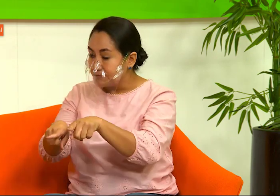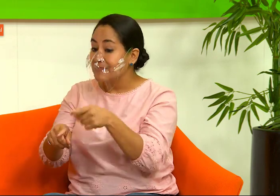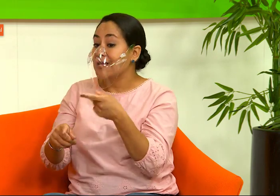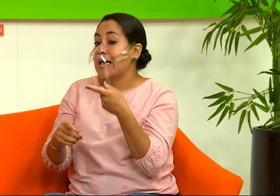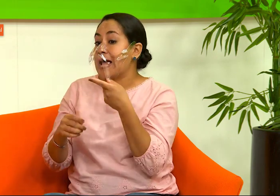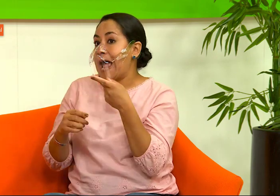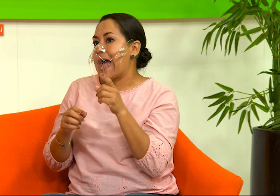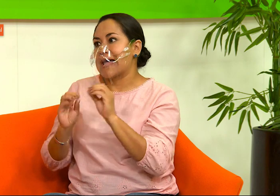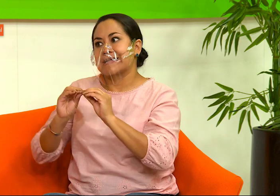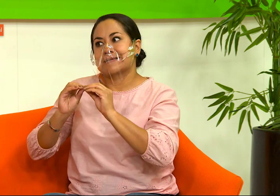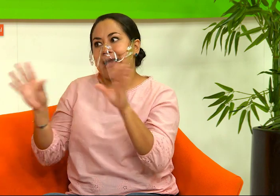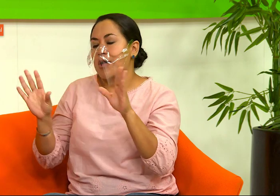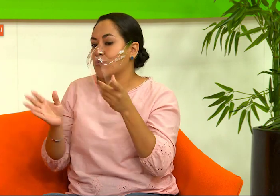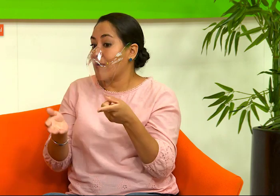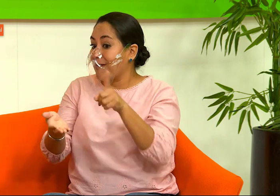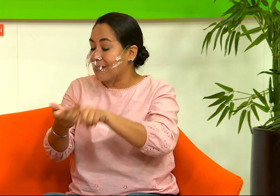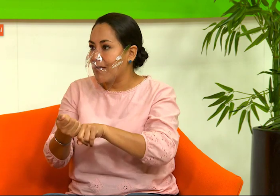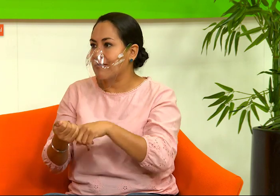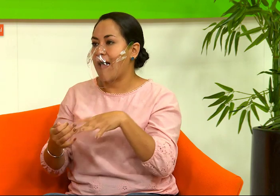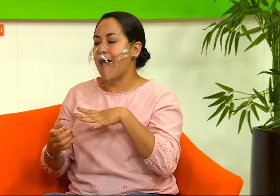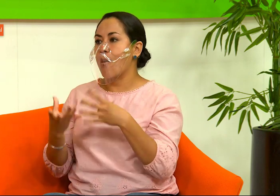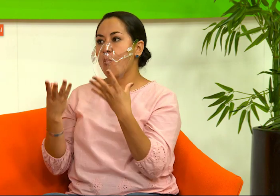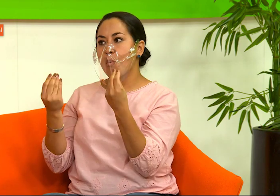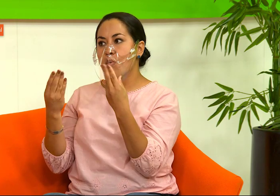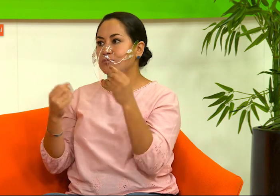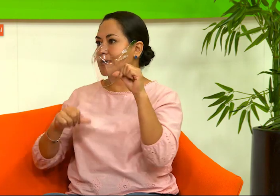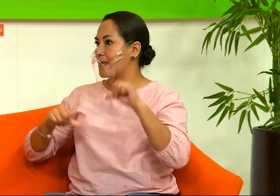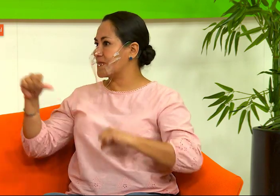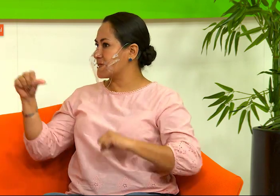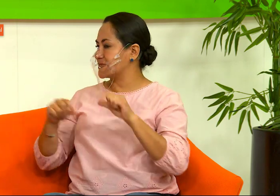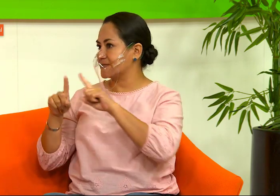a que hay dos lenguas distintas.